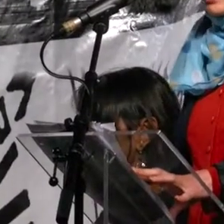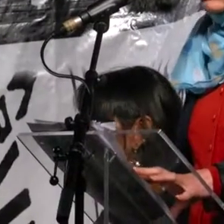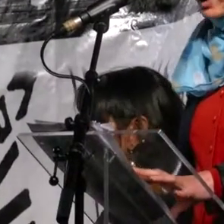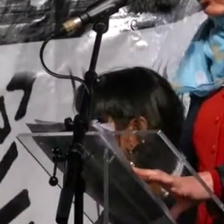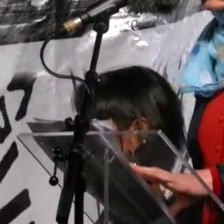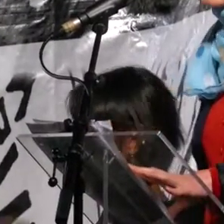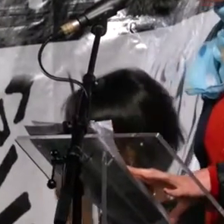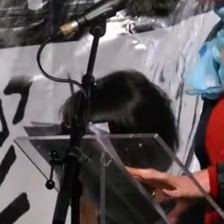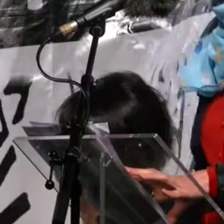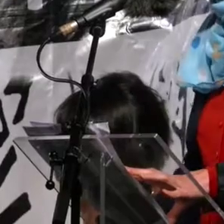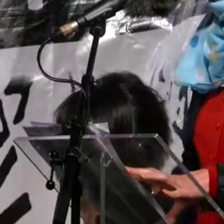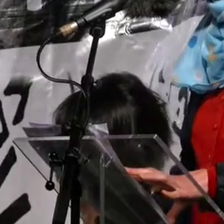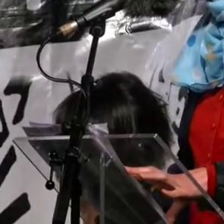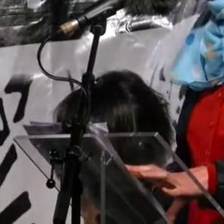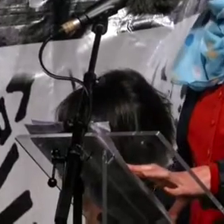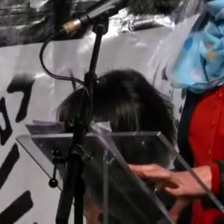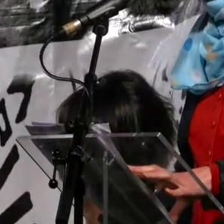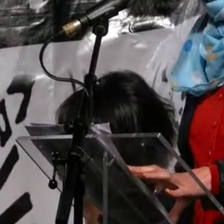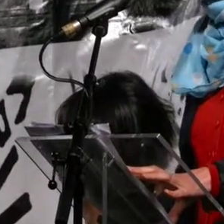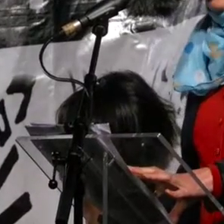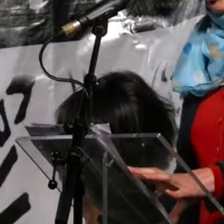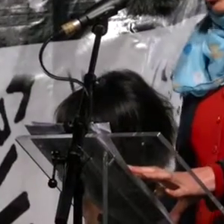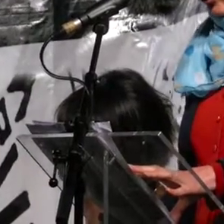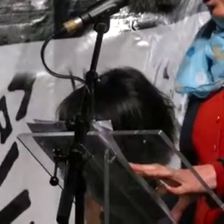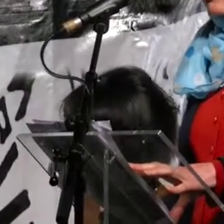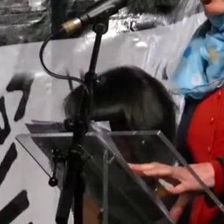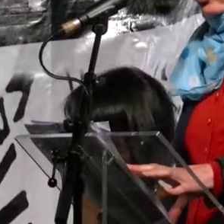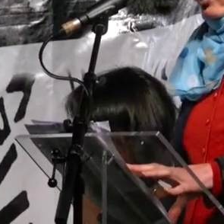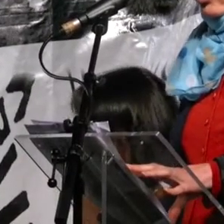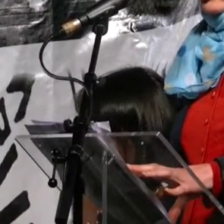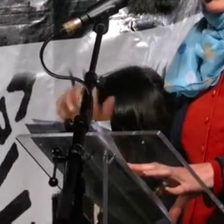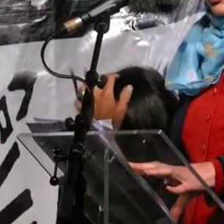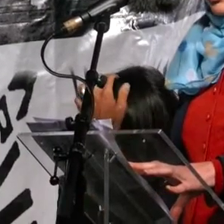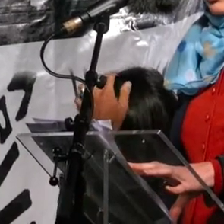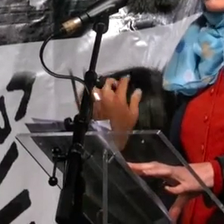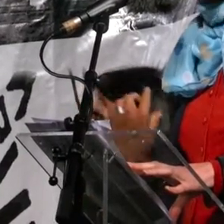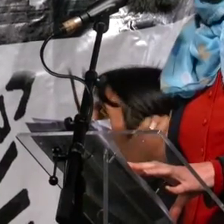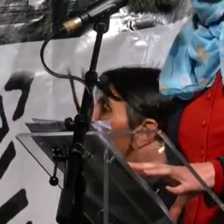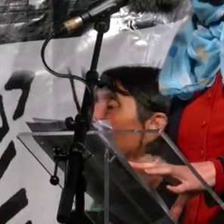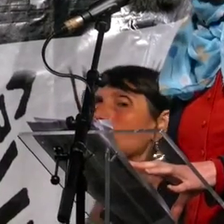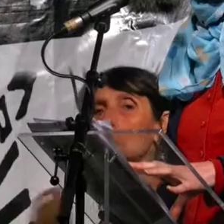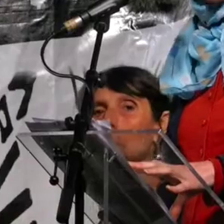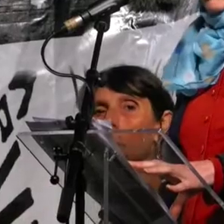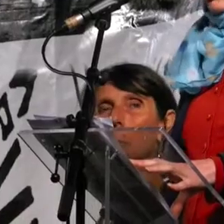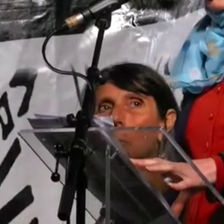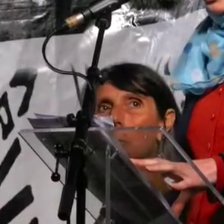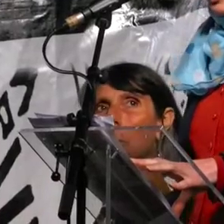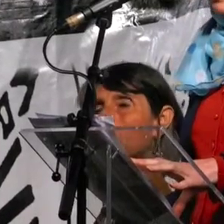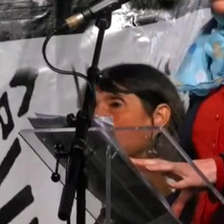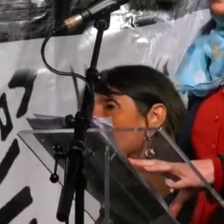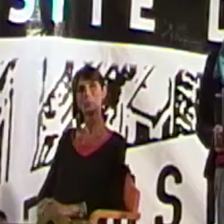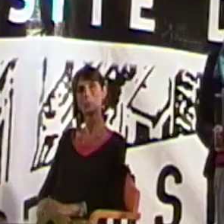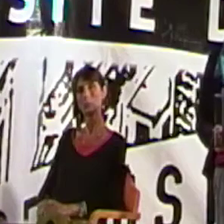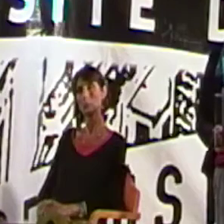et 4 millions d'euros. C'est-à-dire qu'il reste 1 million d'euros flottants qui semble un grain de sable pour ces